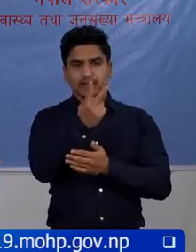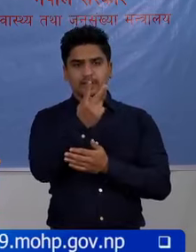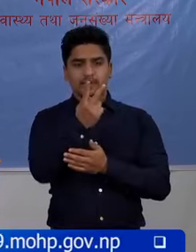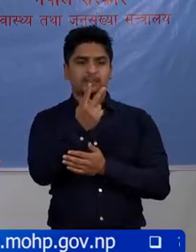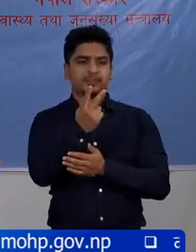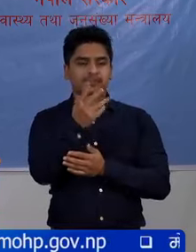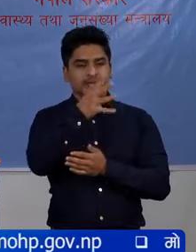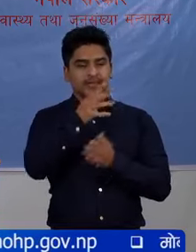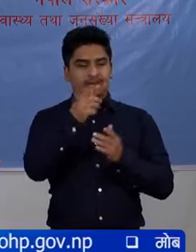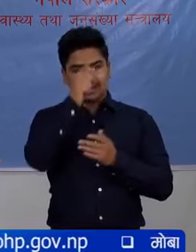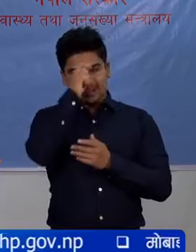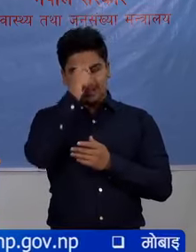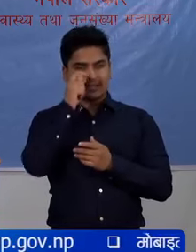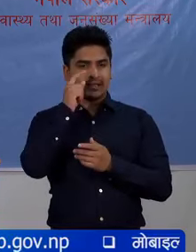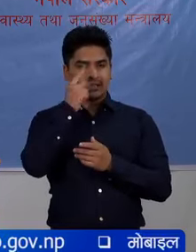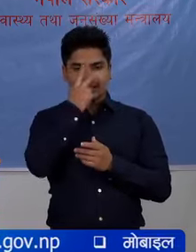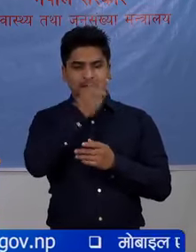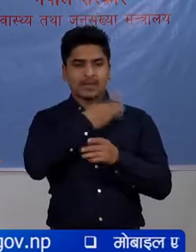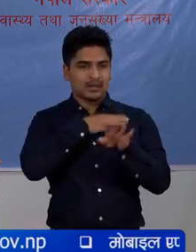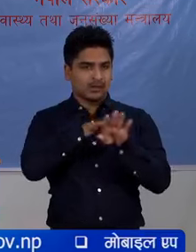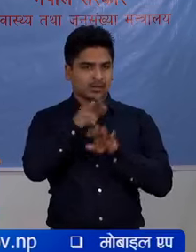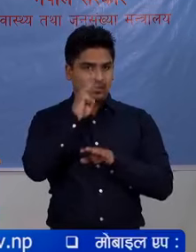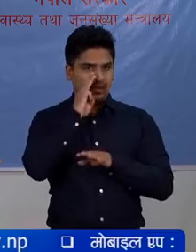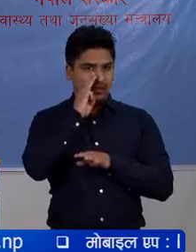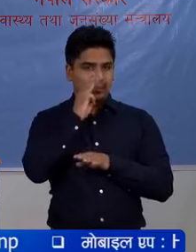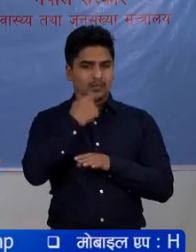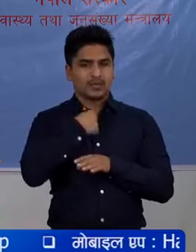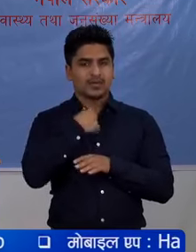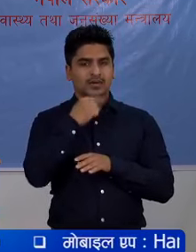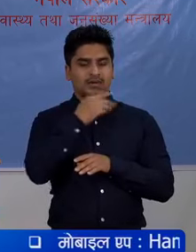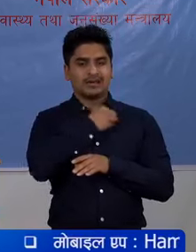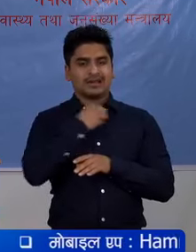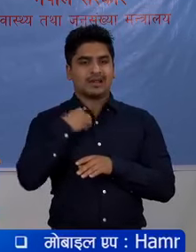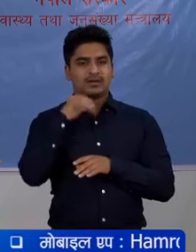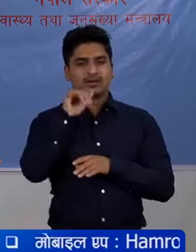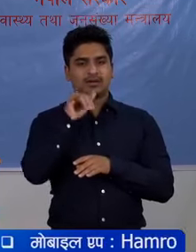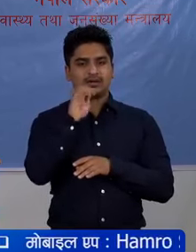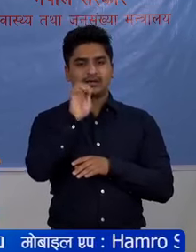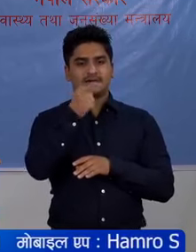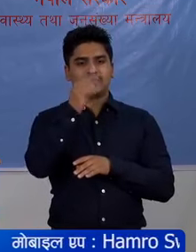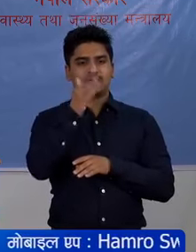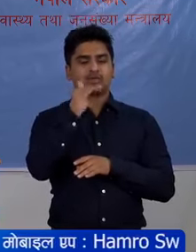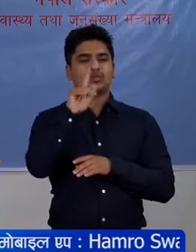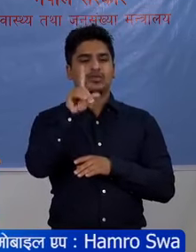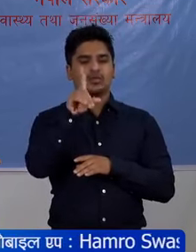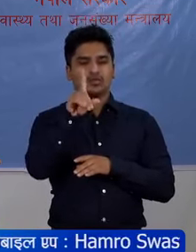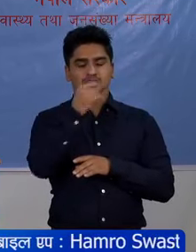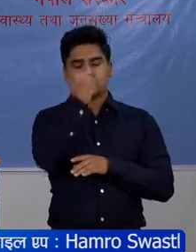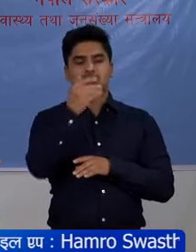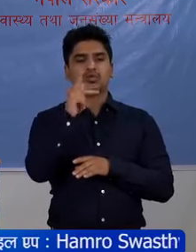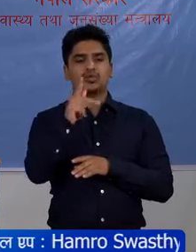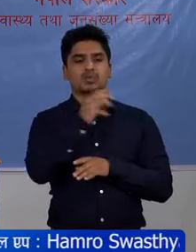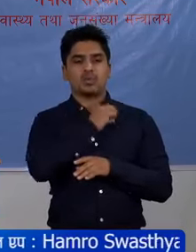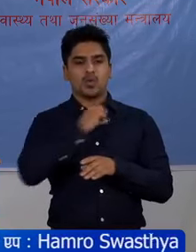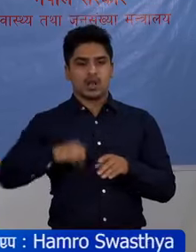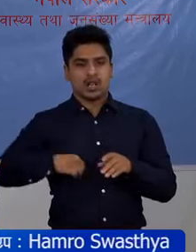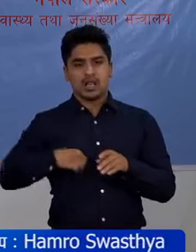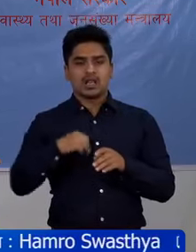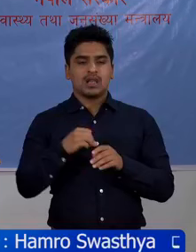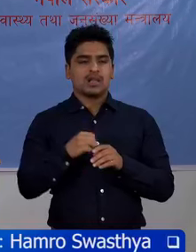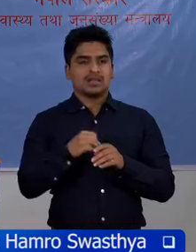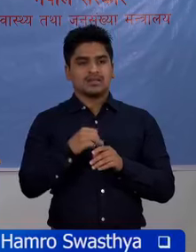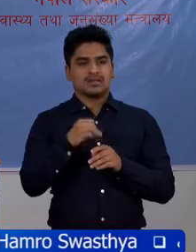आधर नियें दर्सक्मान भाह भरूमा मों डाक्टर संतोस पावडिल राष्टेट ट्रमा सेंट्र को प्रमुख को तर्फवाड़ा